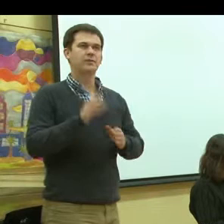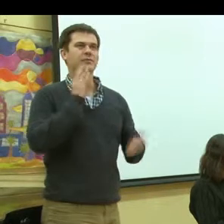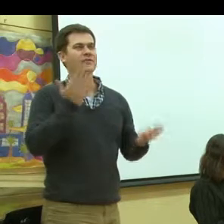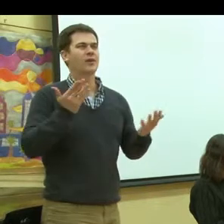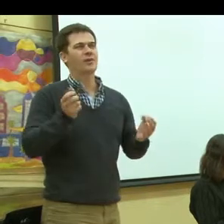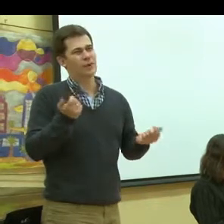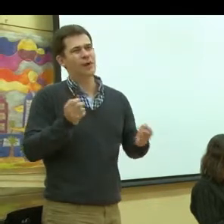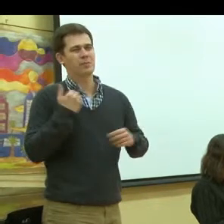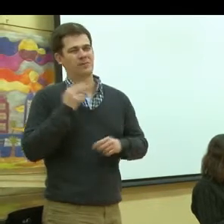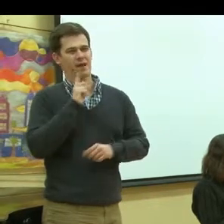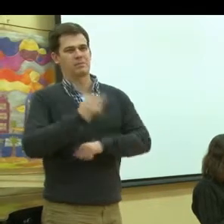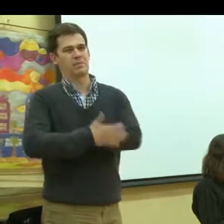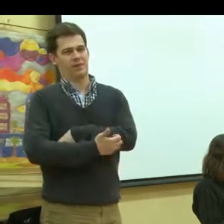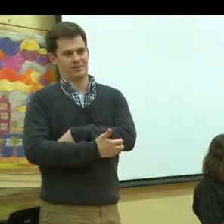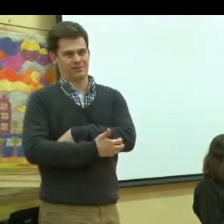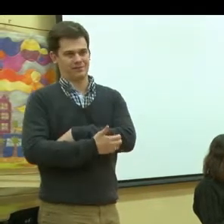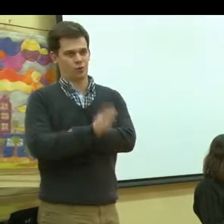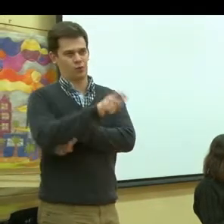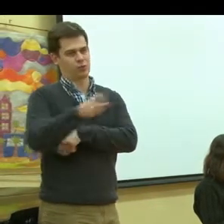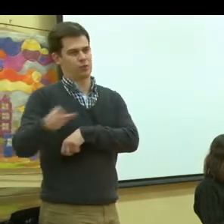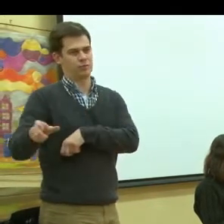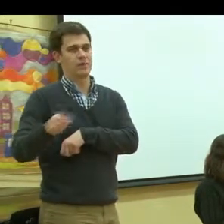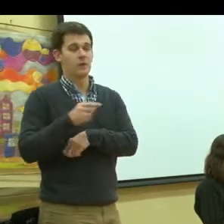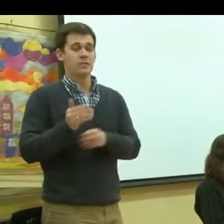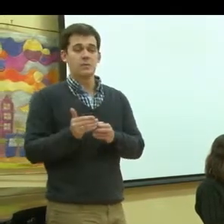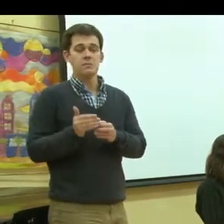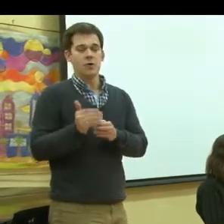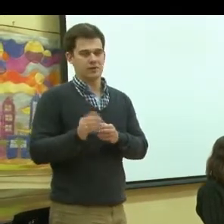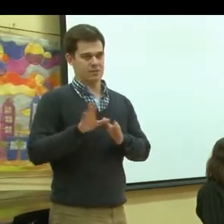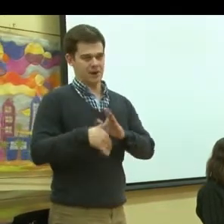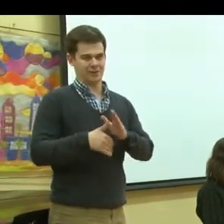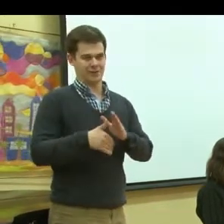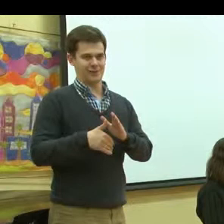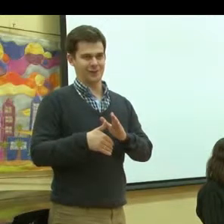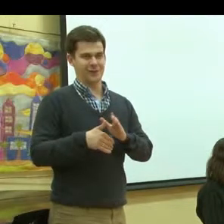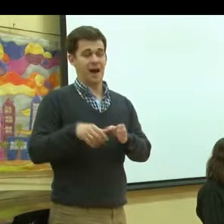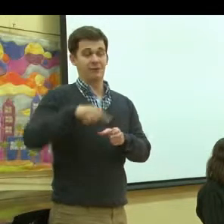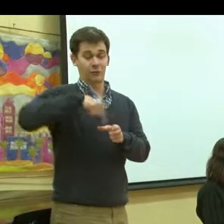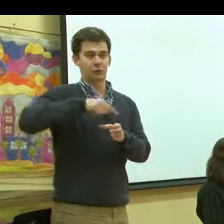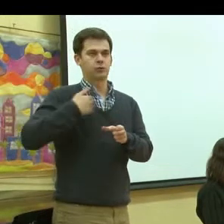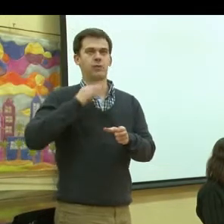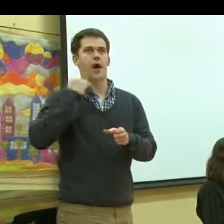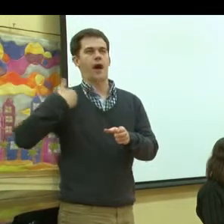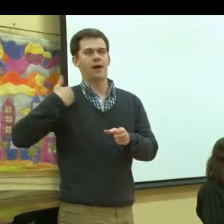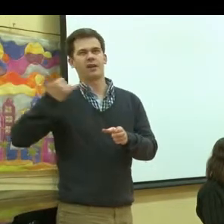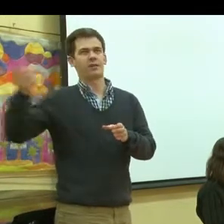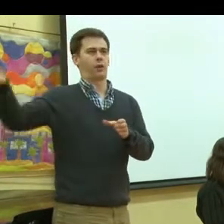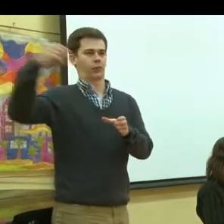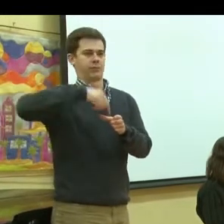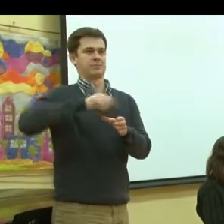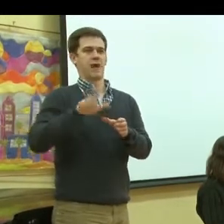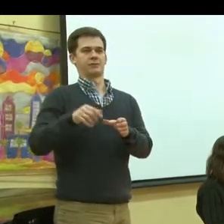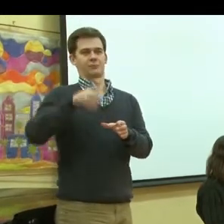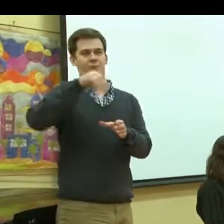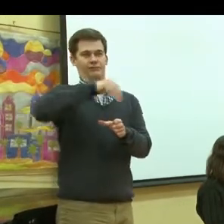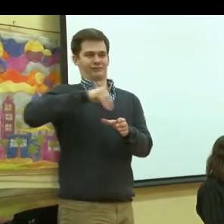część społeczeństwa i oni też właśnie się osiedlali na tych obrzeżach miast. Y en esa mezcla, imagínense, estaba el italiano que no podía hablar